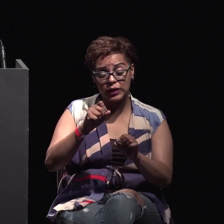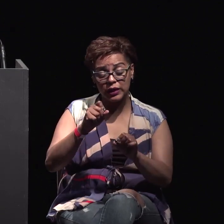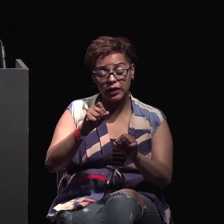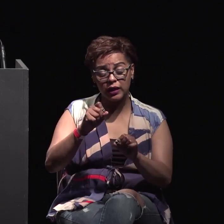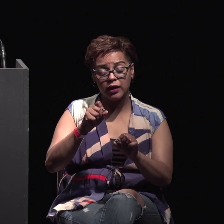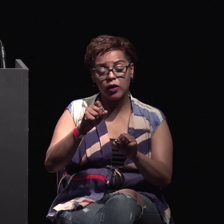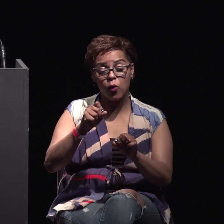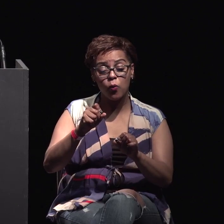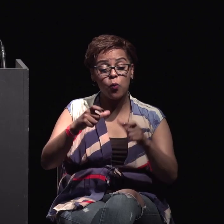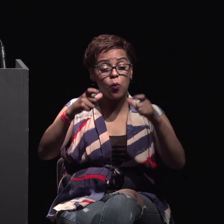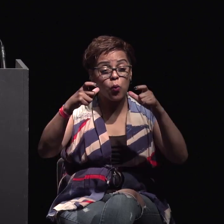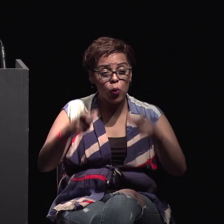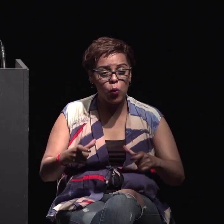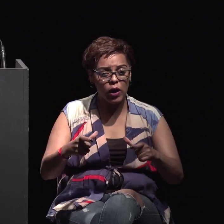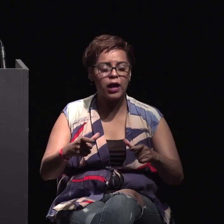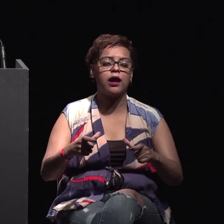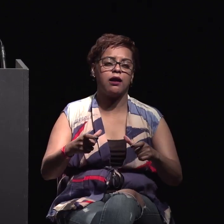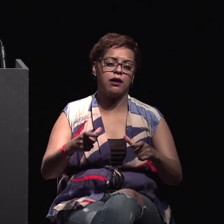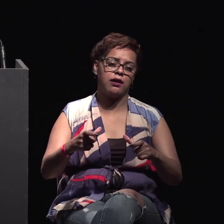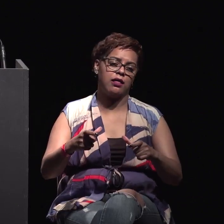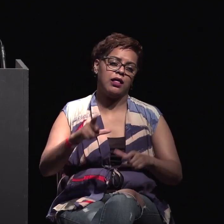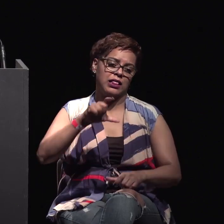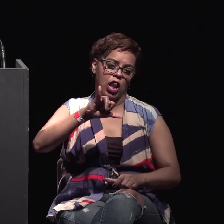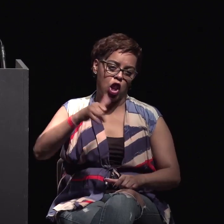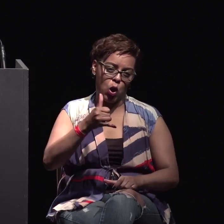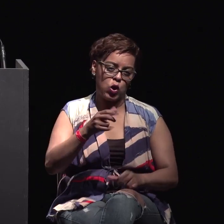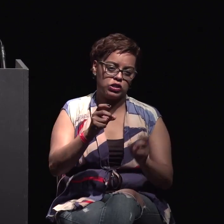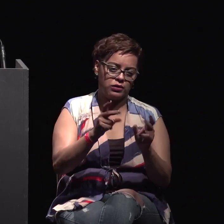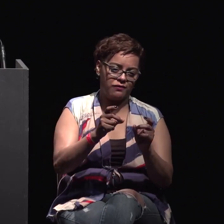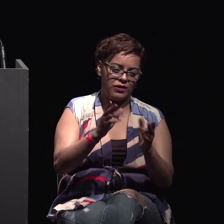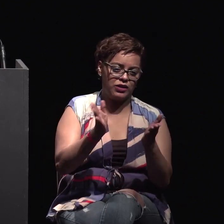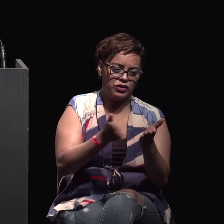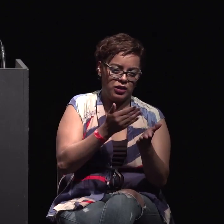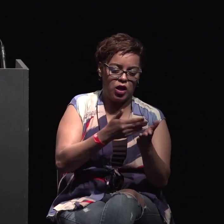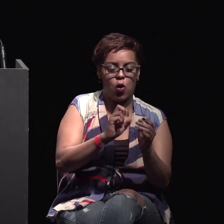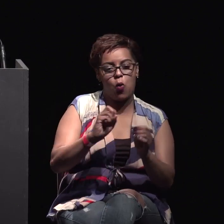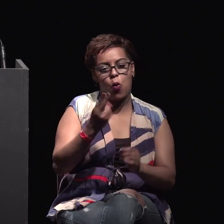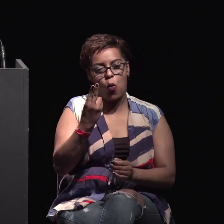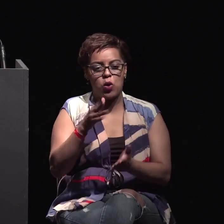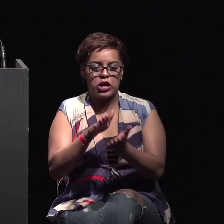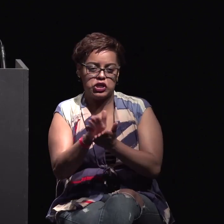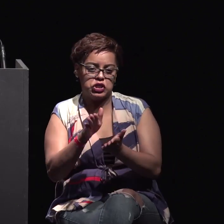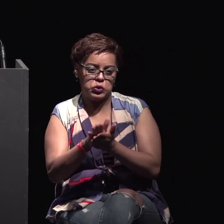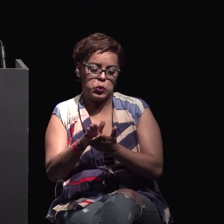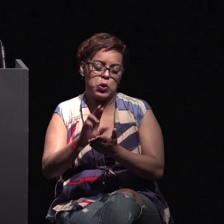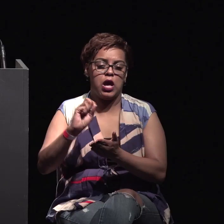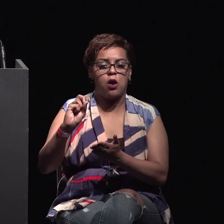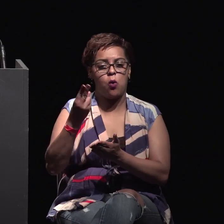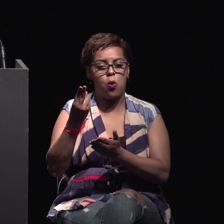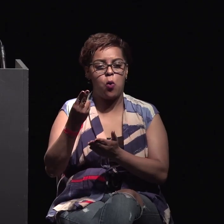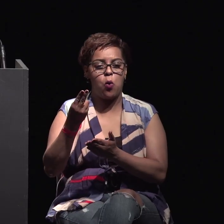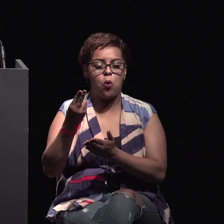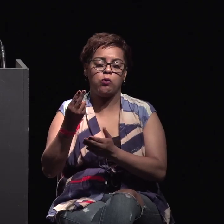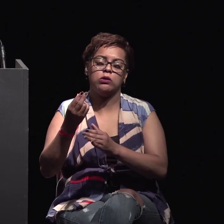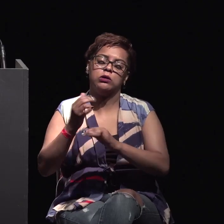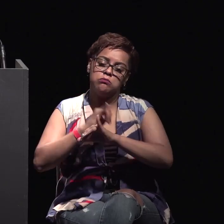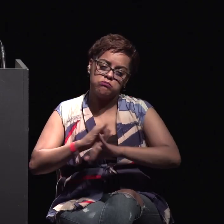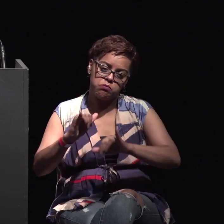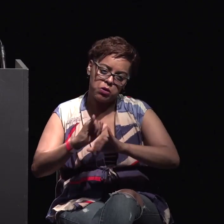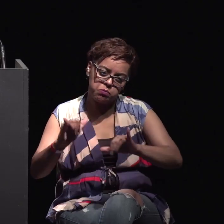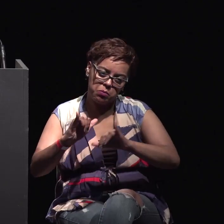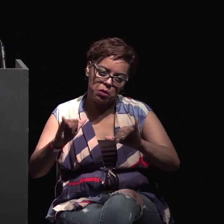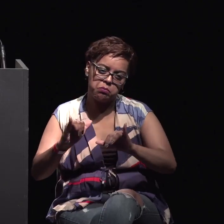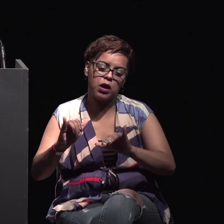livreiro, tanto nas livrarias convencionais quanto nas bancas de editoras e distribuidoras organizadas